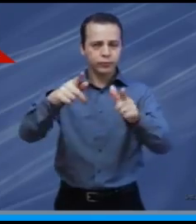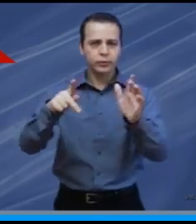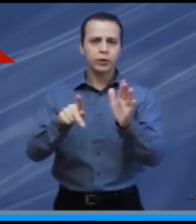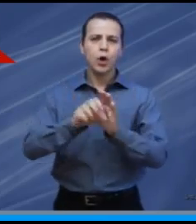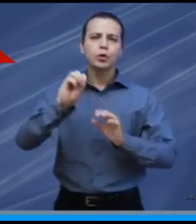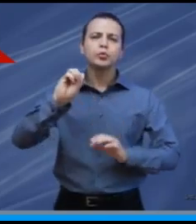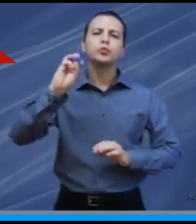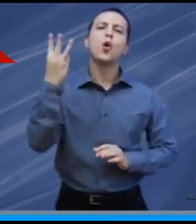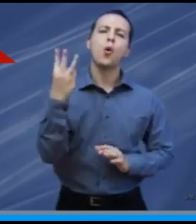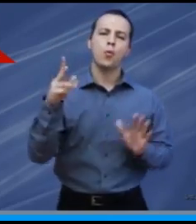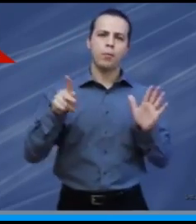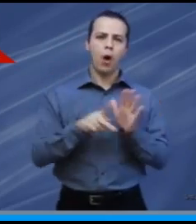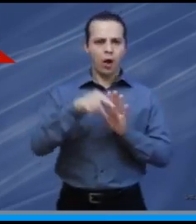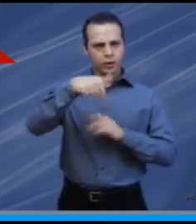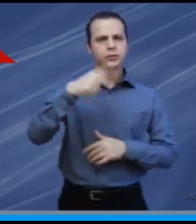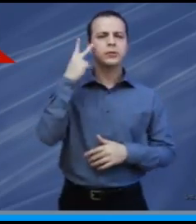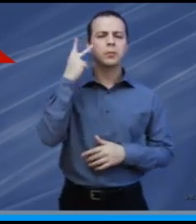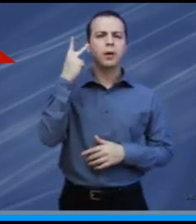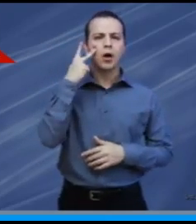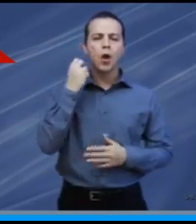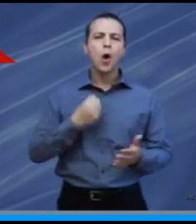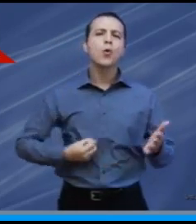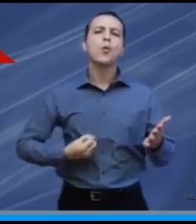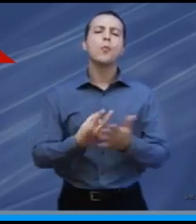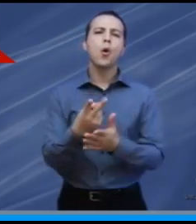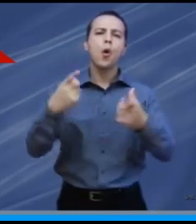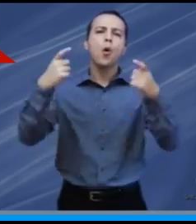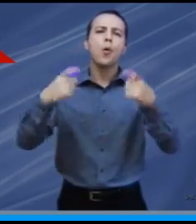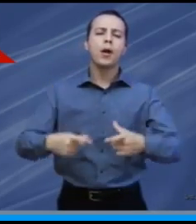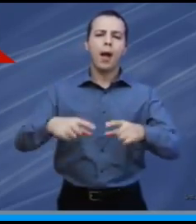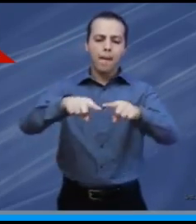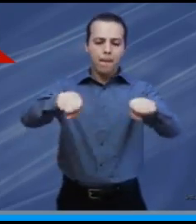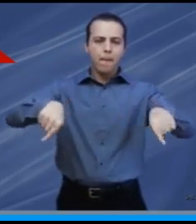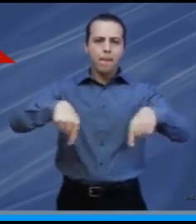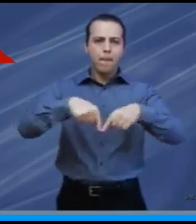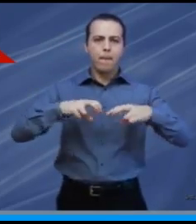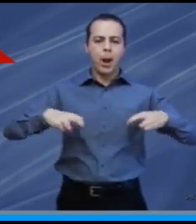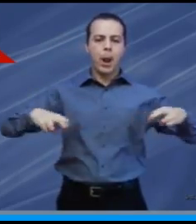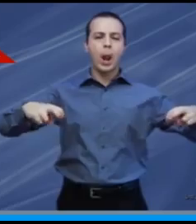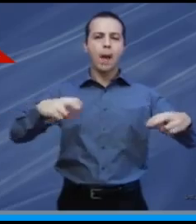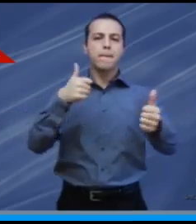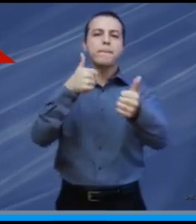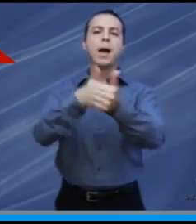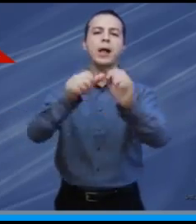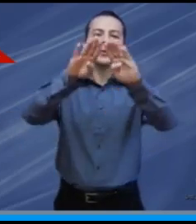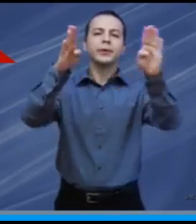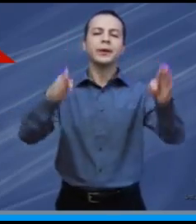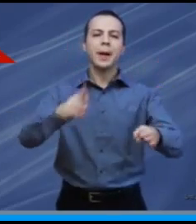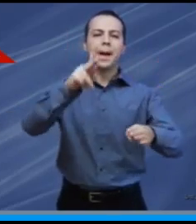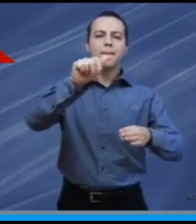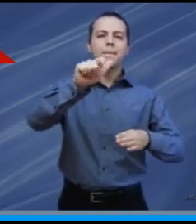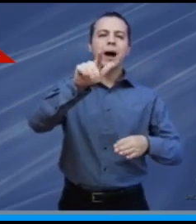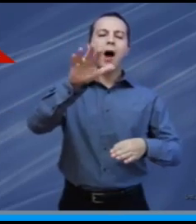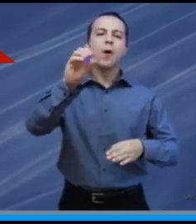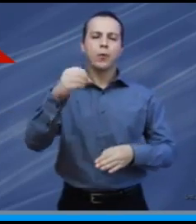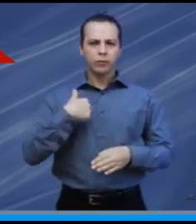com deficiência, para ir numa casa de show. Ela comprou logo um ingresso para uma mesa, perto do palco. Chegando lá,